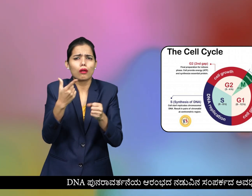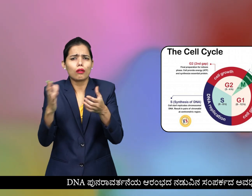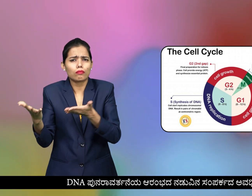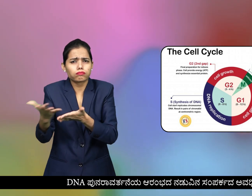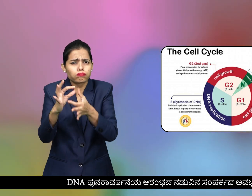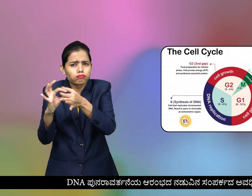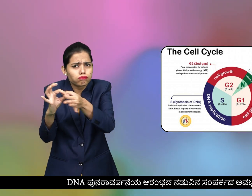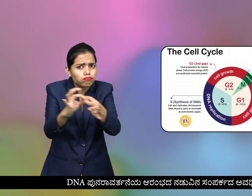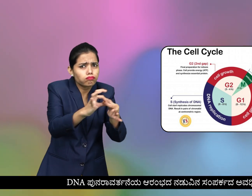ಸಂಪರ್ಕದ ಅವಧಿಯಾಗಿದೆ.